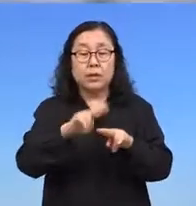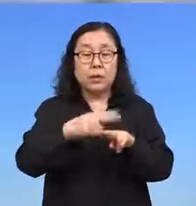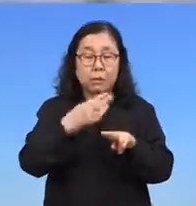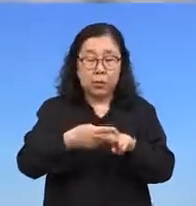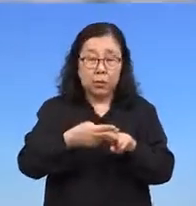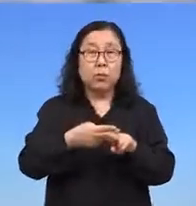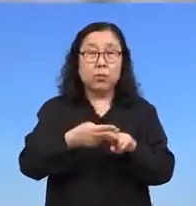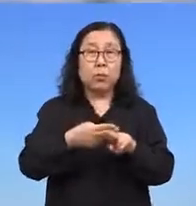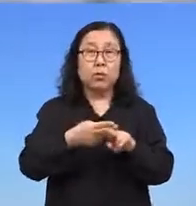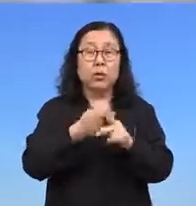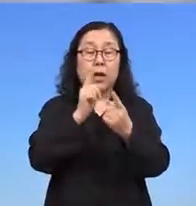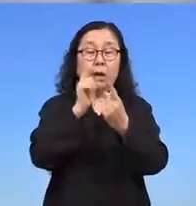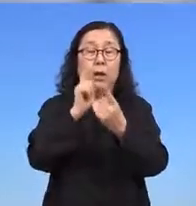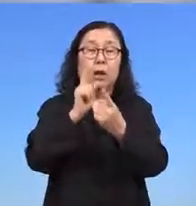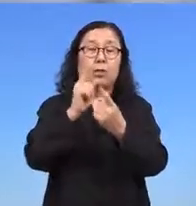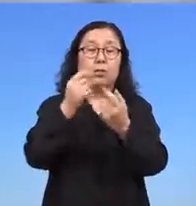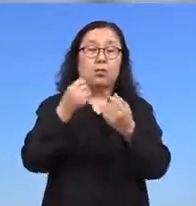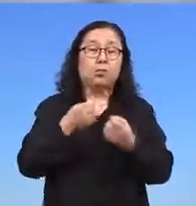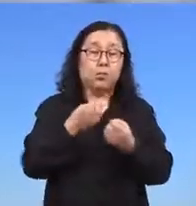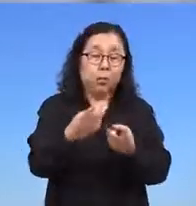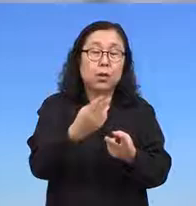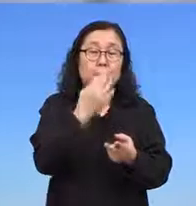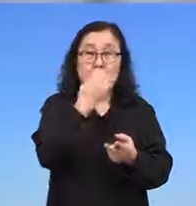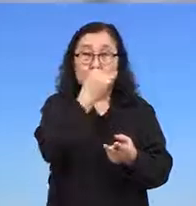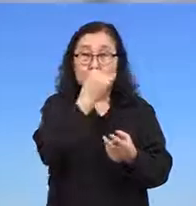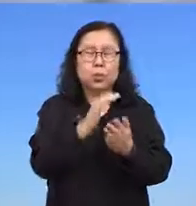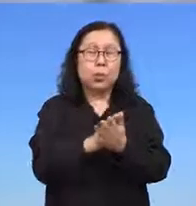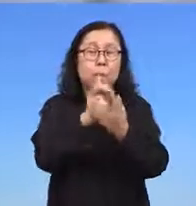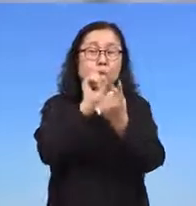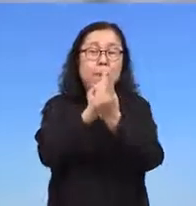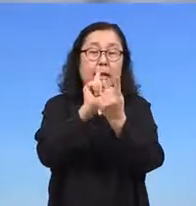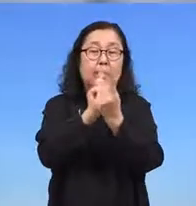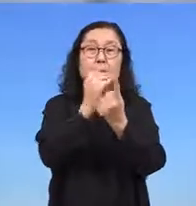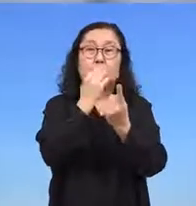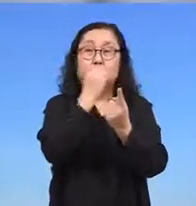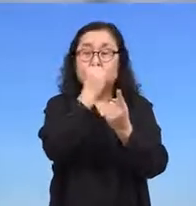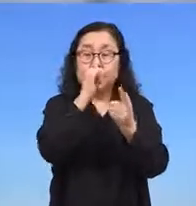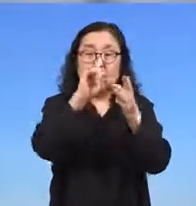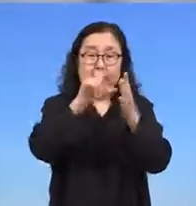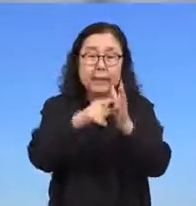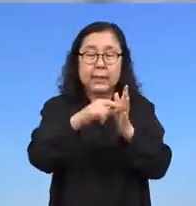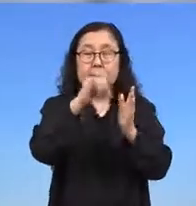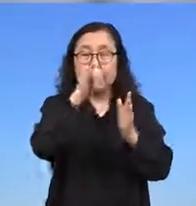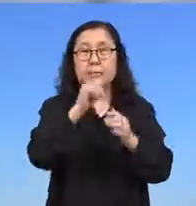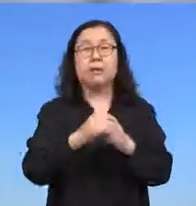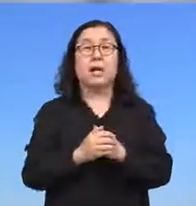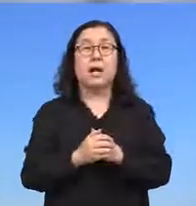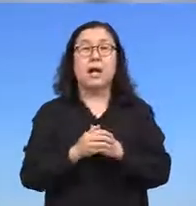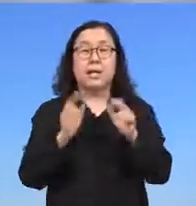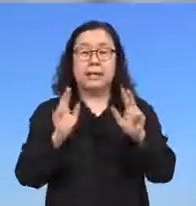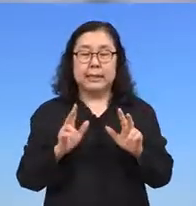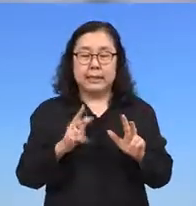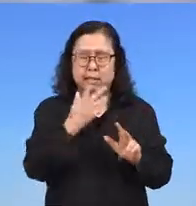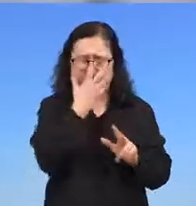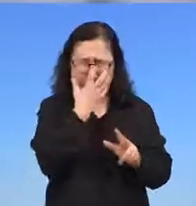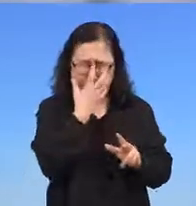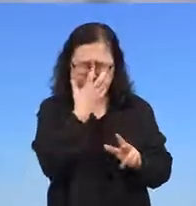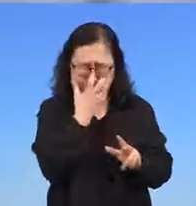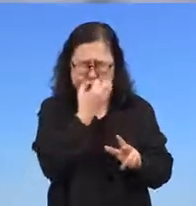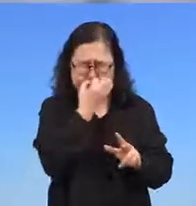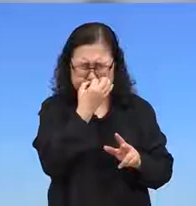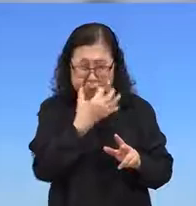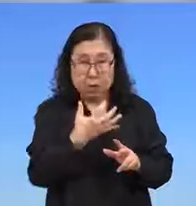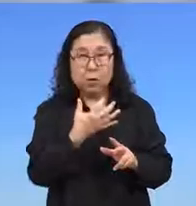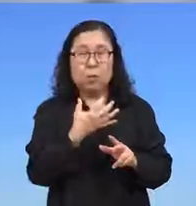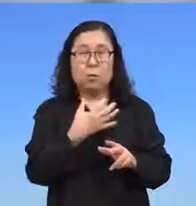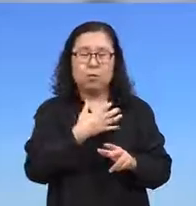있고, 코로나가 끝나면 하루에도 12번도 더 만날 기회가 아직 우리에게 있지 않습니까? 지금